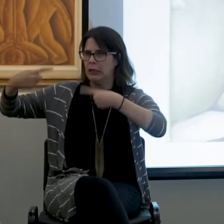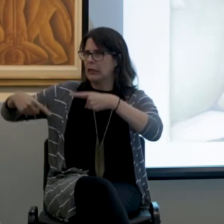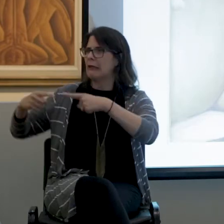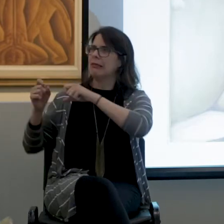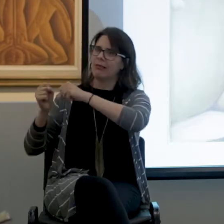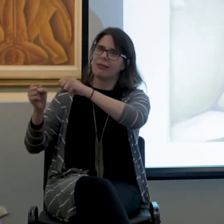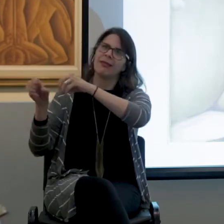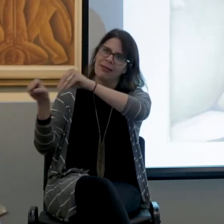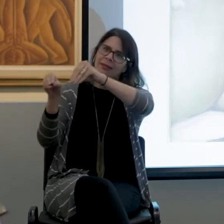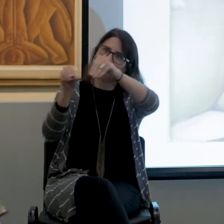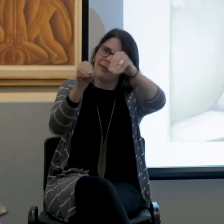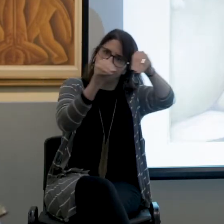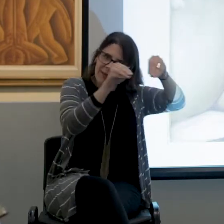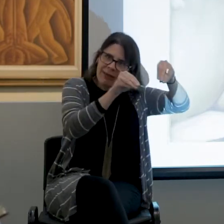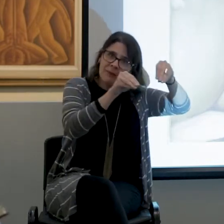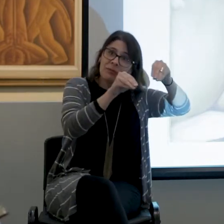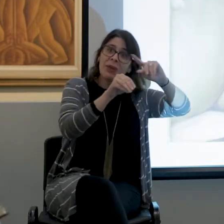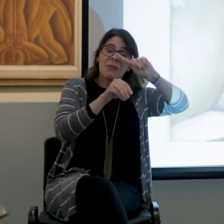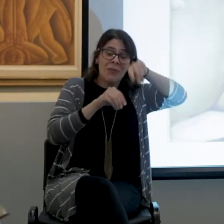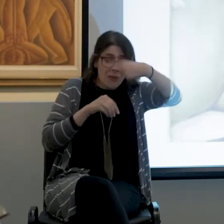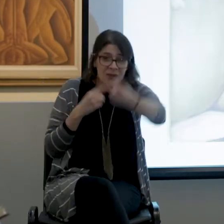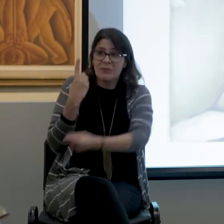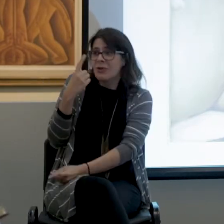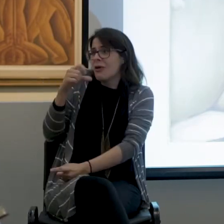Até que nos anos 50, vejam só,